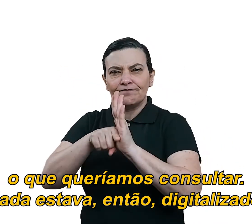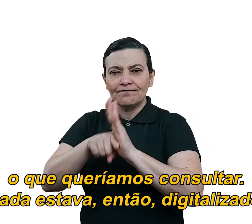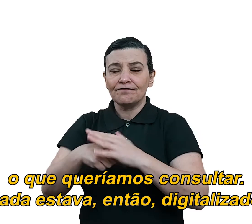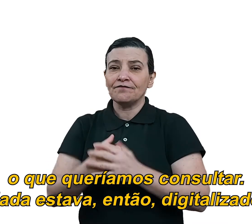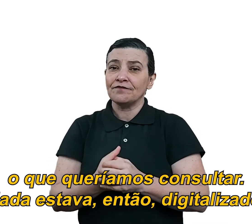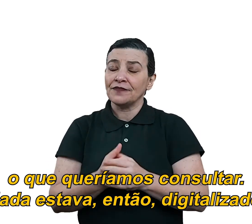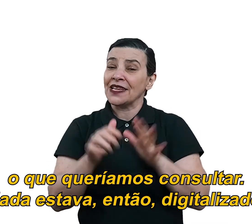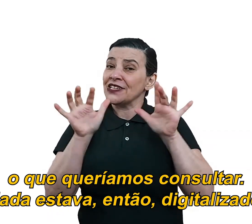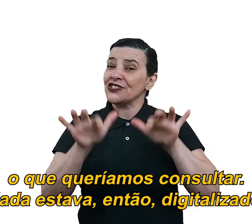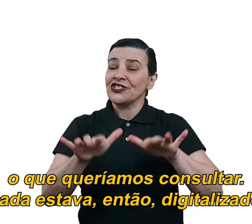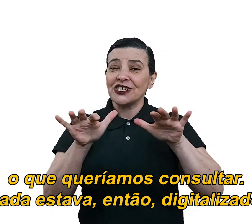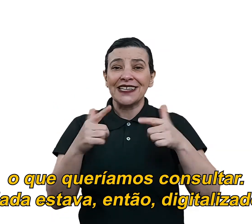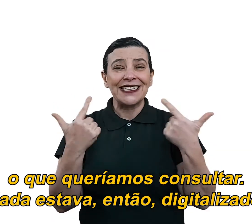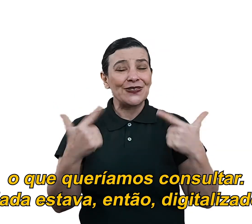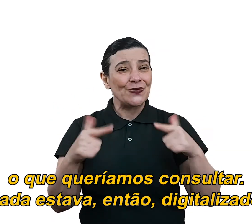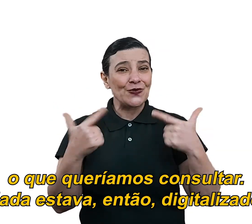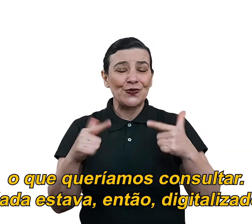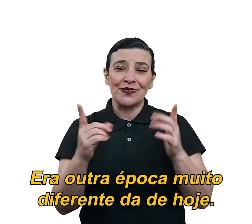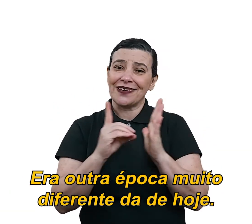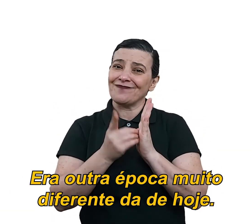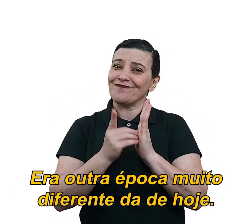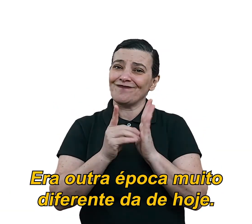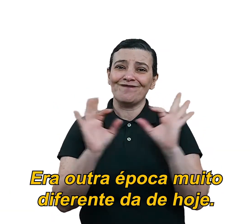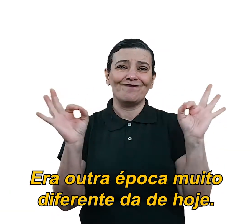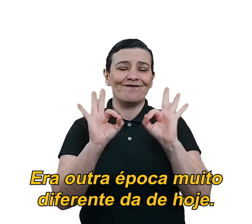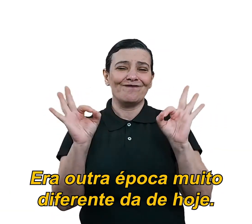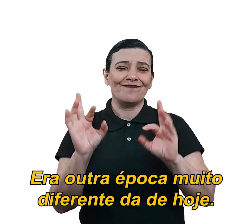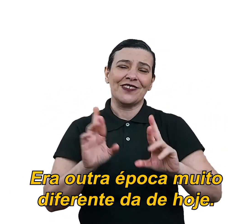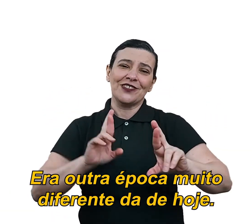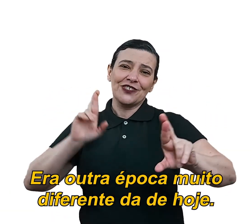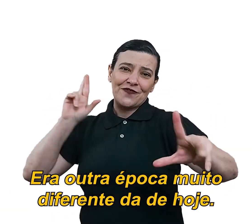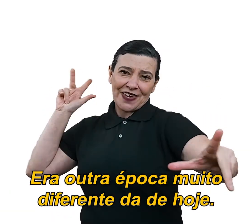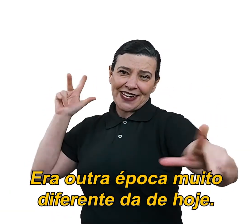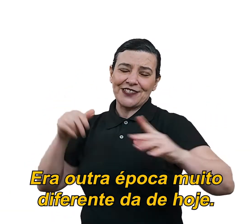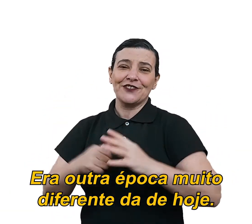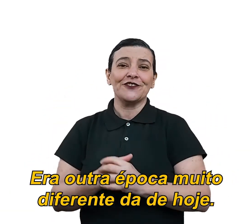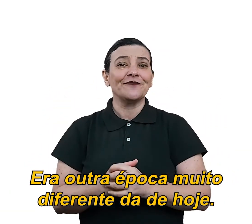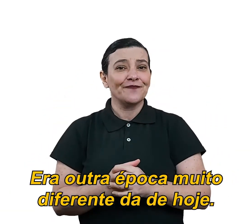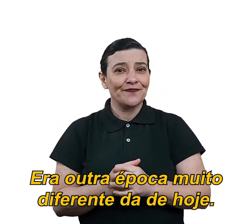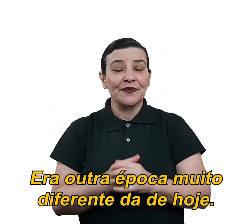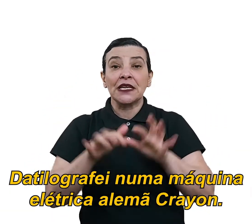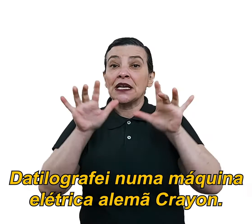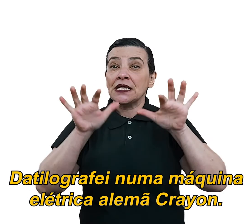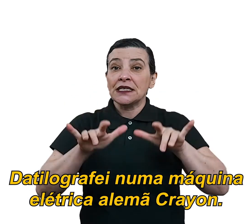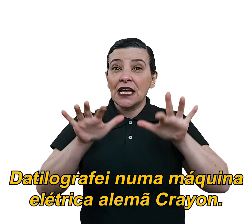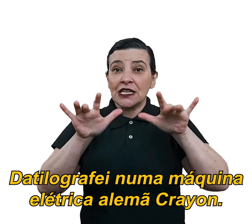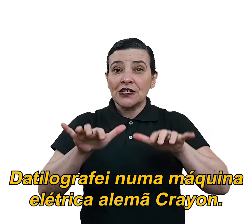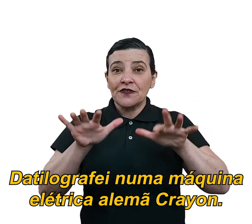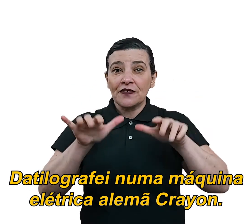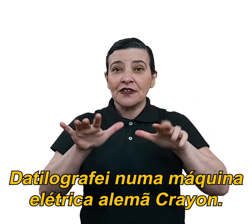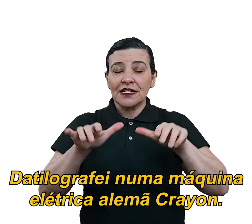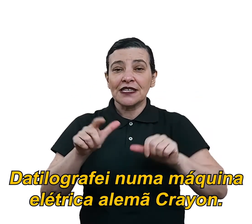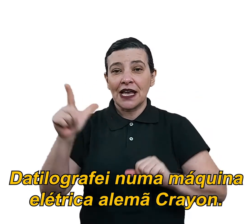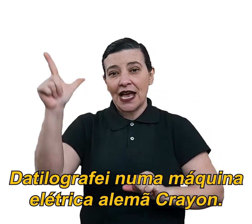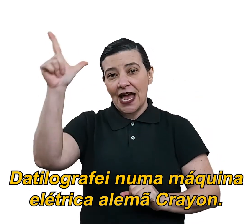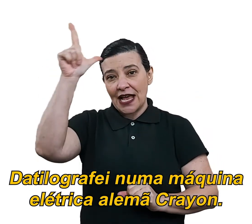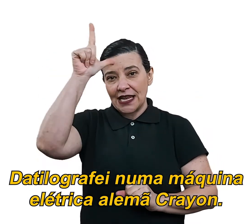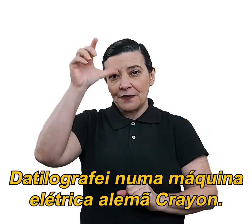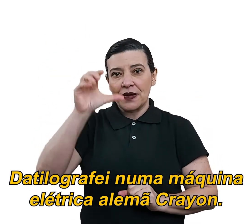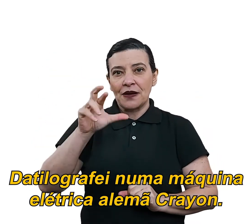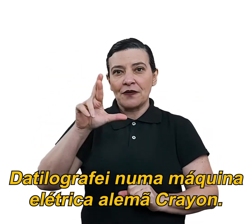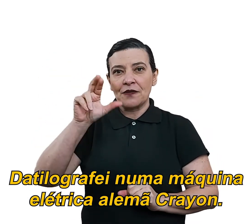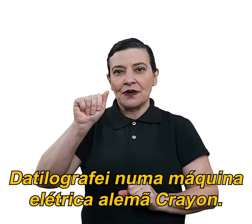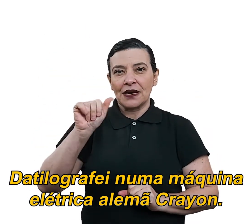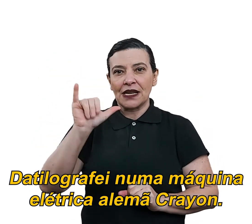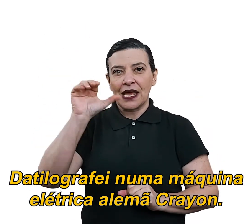consultar, nada estava então digitalizado, era outra época muito diferente da de hoje. Datilografei numa máquina